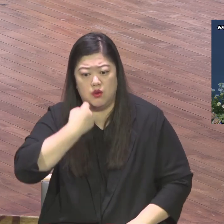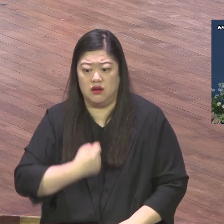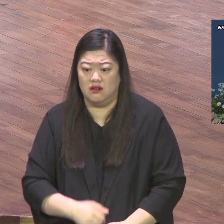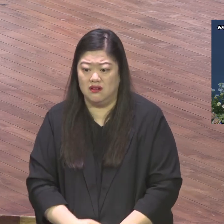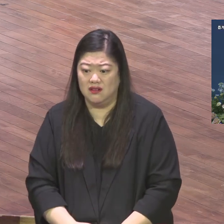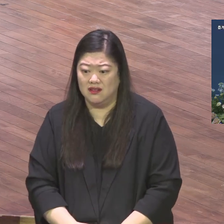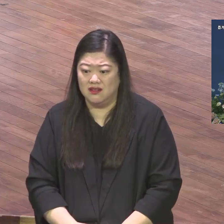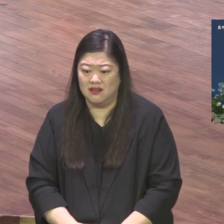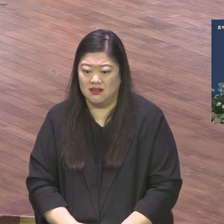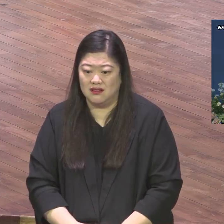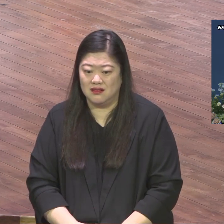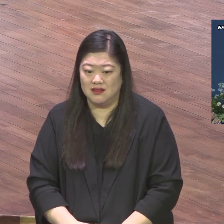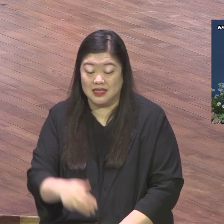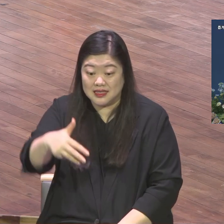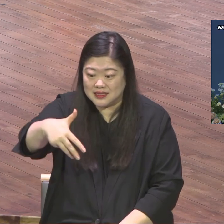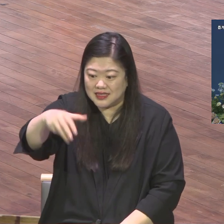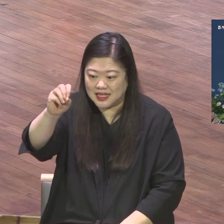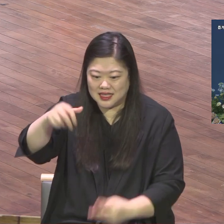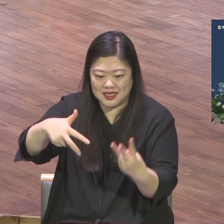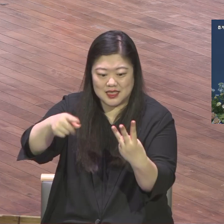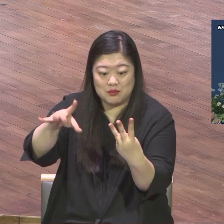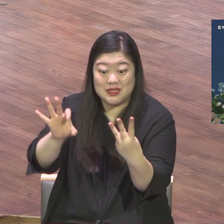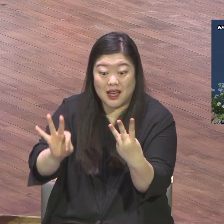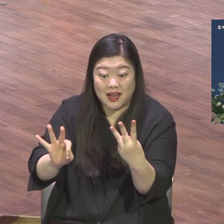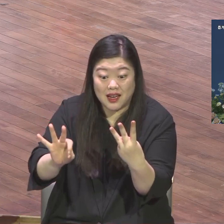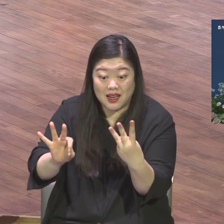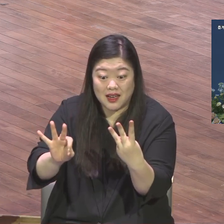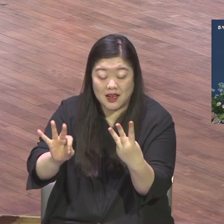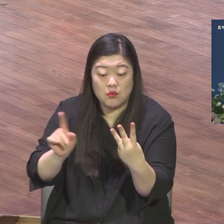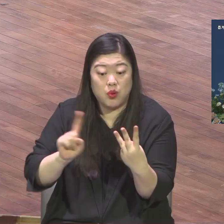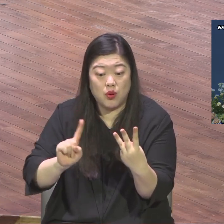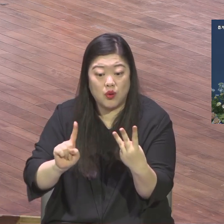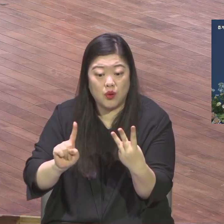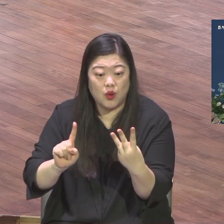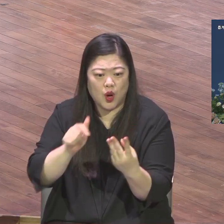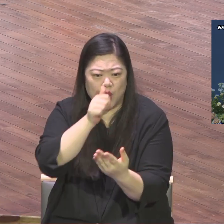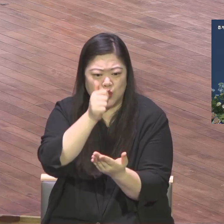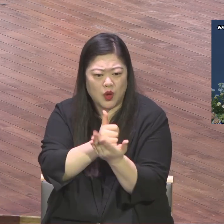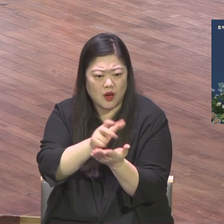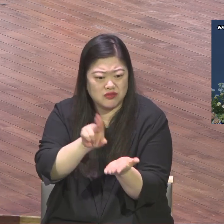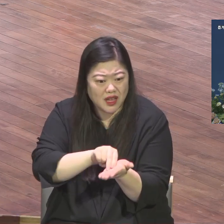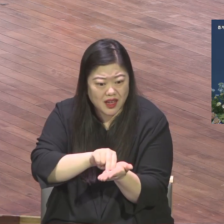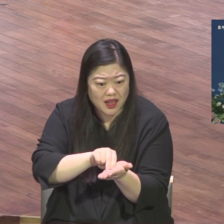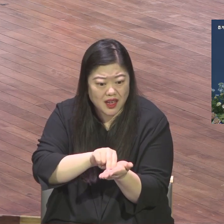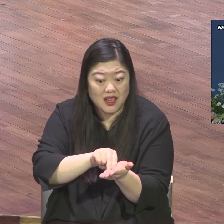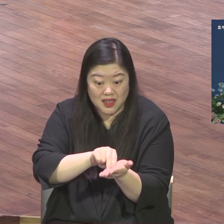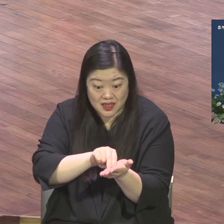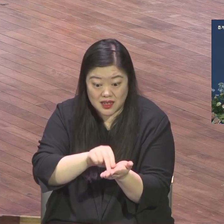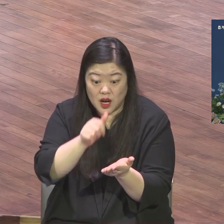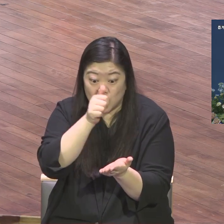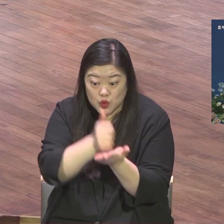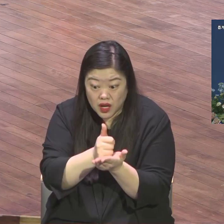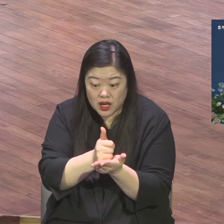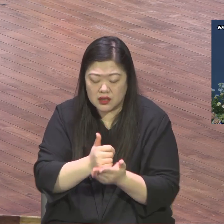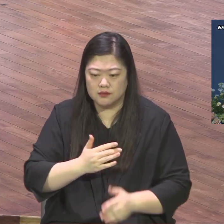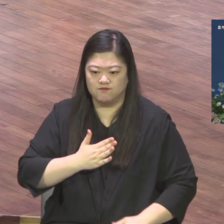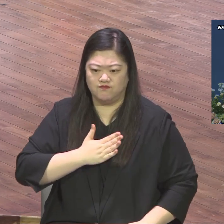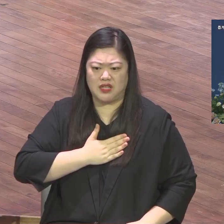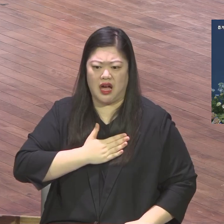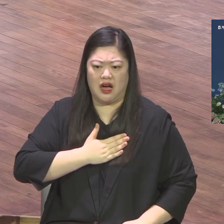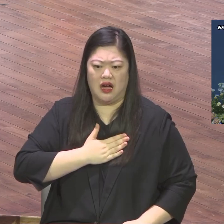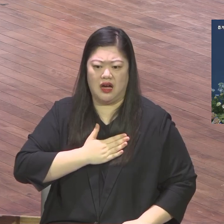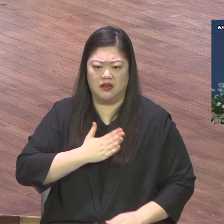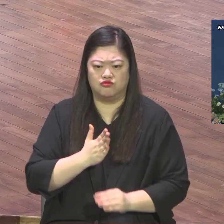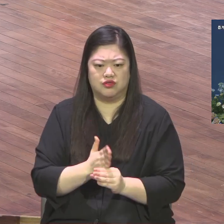창세기 3장에 나, 여기서 태어났기 때문에 나, 나라는 것이 아주 깊이